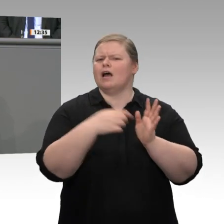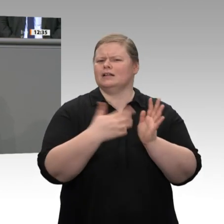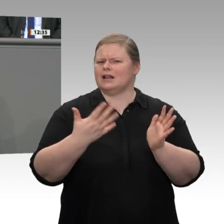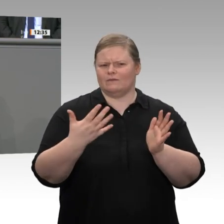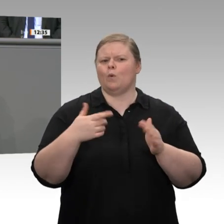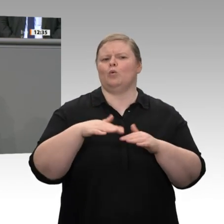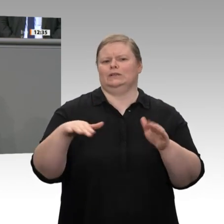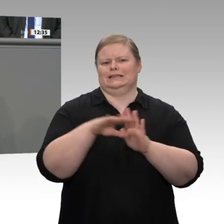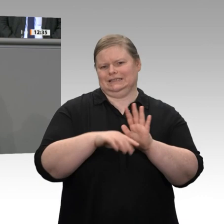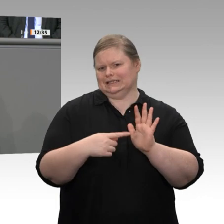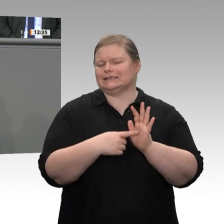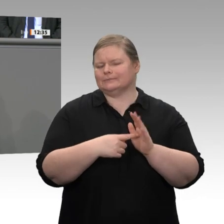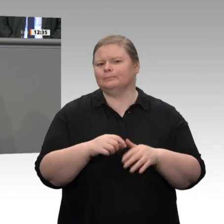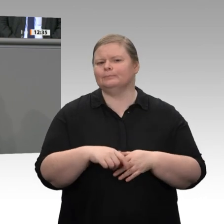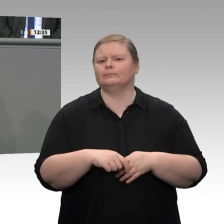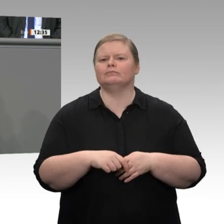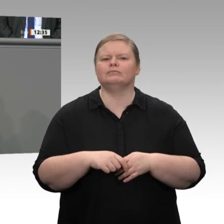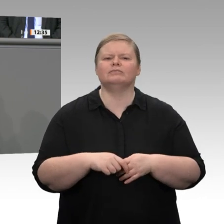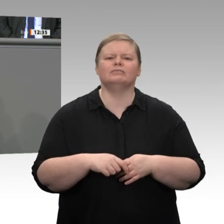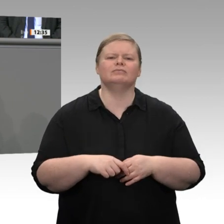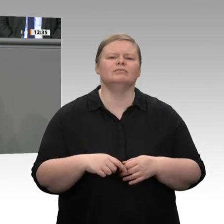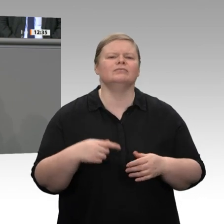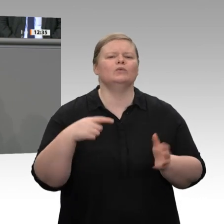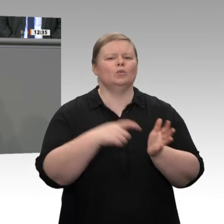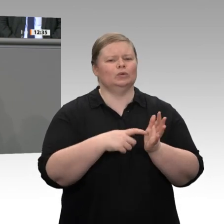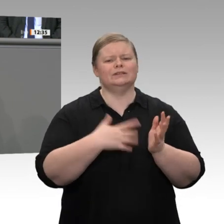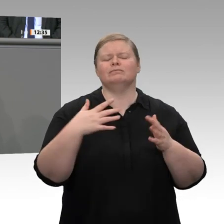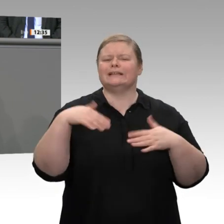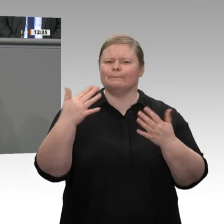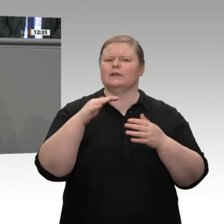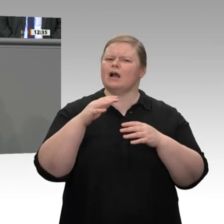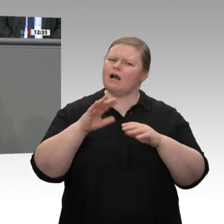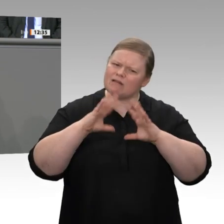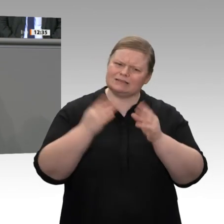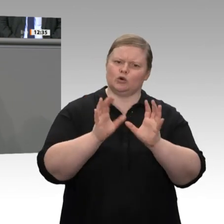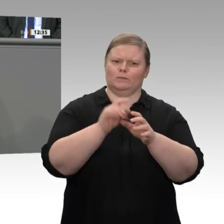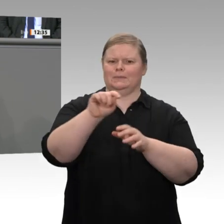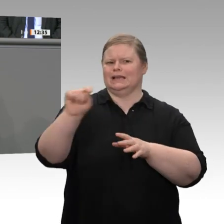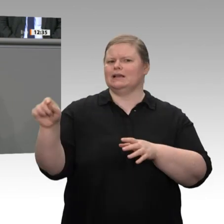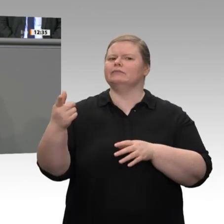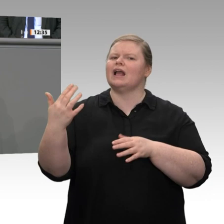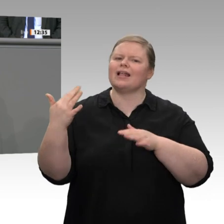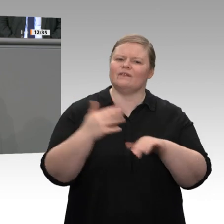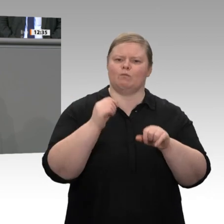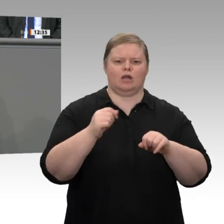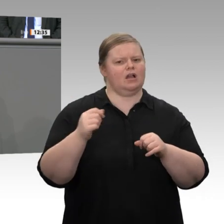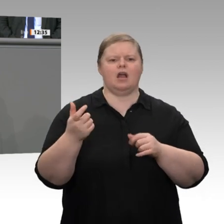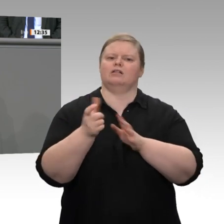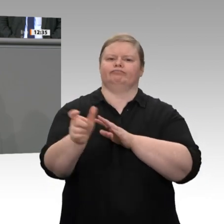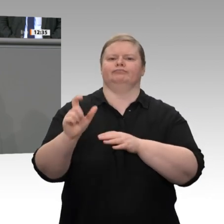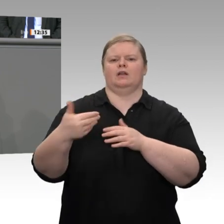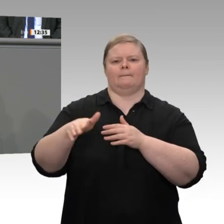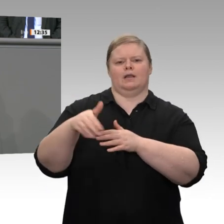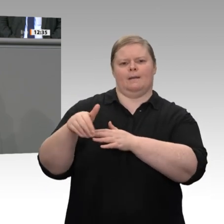aus. Deswegen haben wir im vergangenen August ein Gesetz eingebracht, das diese Lücken schließen soll. Für NS-Verfolgte und ihre